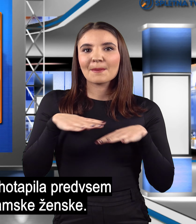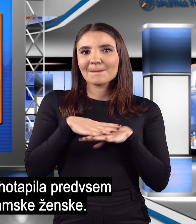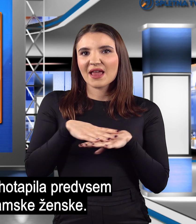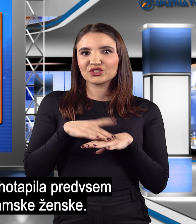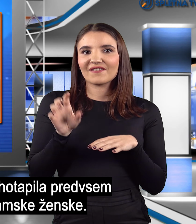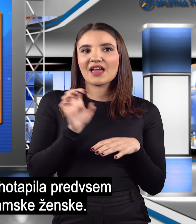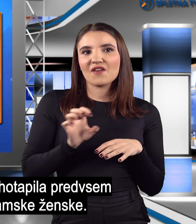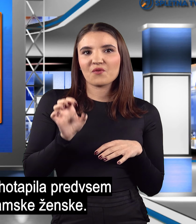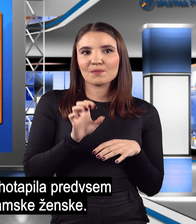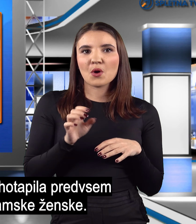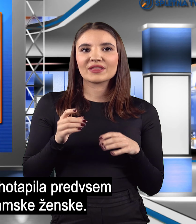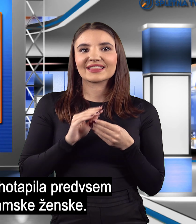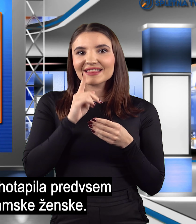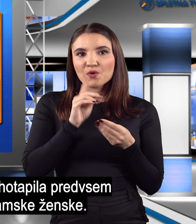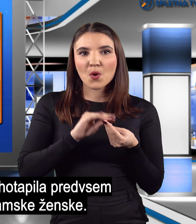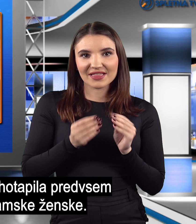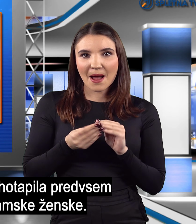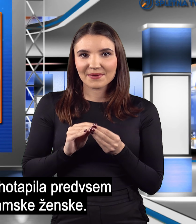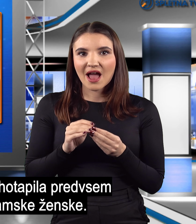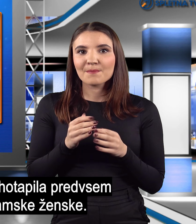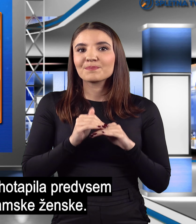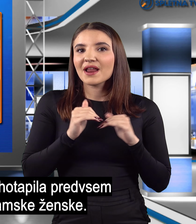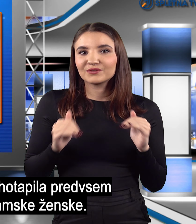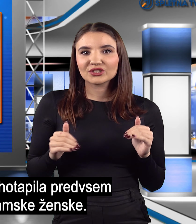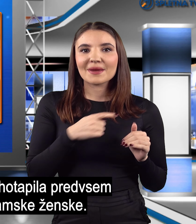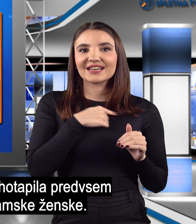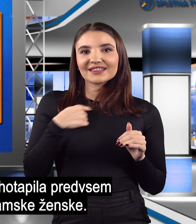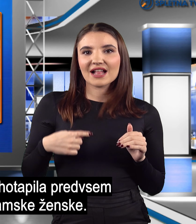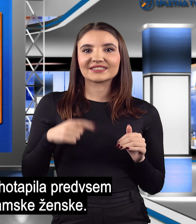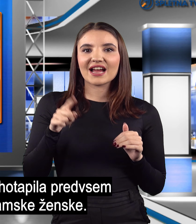Mreža je v Evropo tihotapila predvsem kitajske in vietnamske ženske.